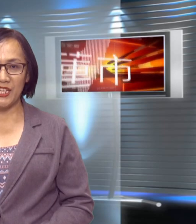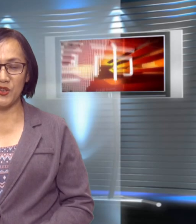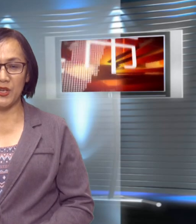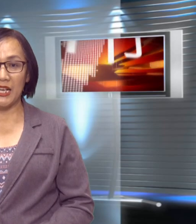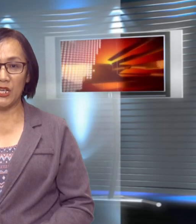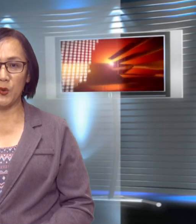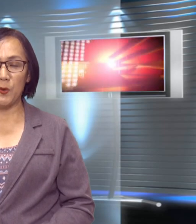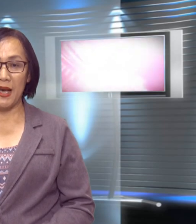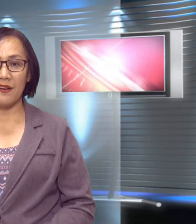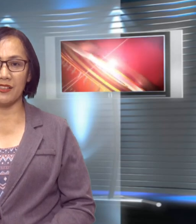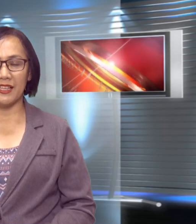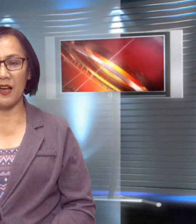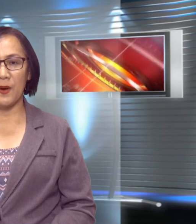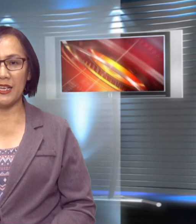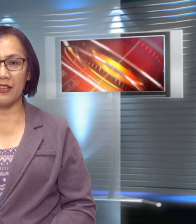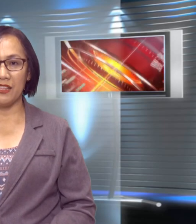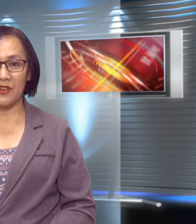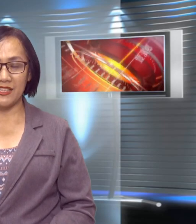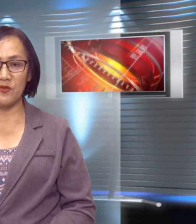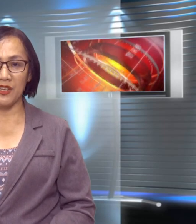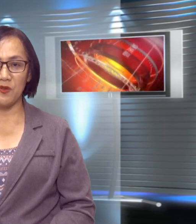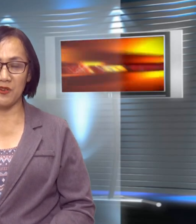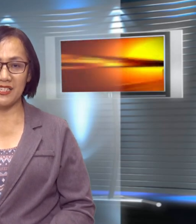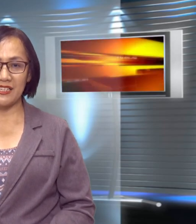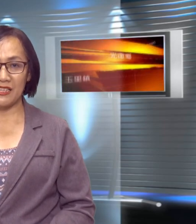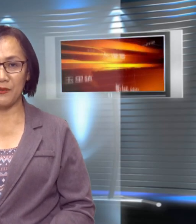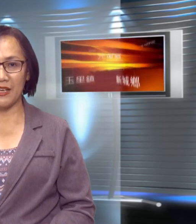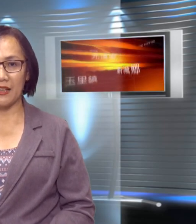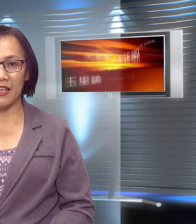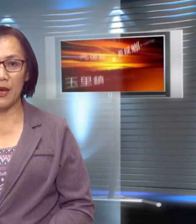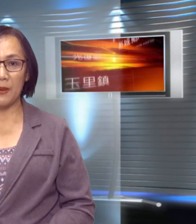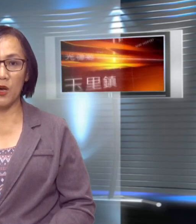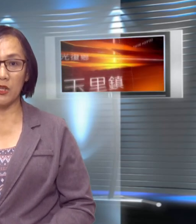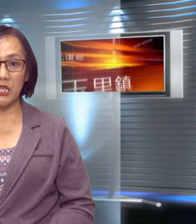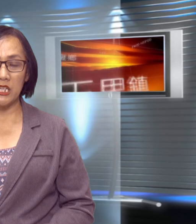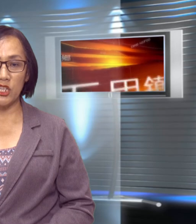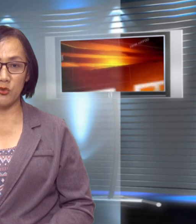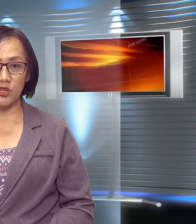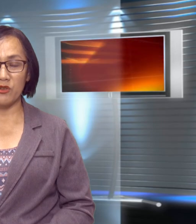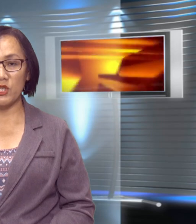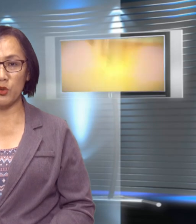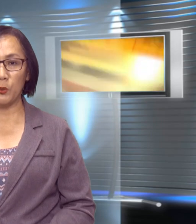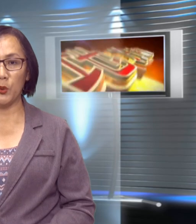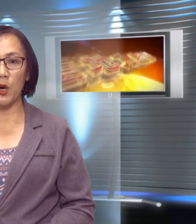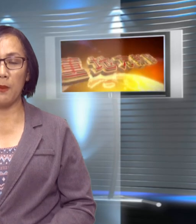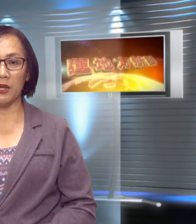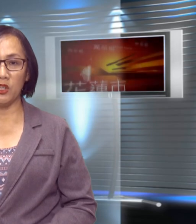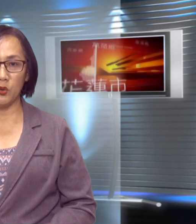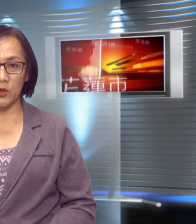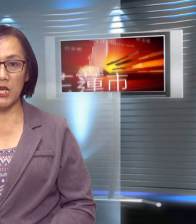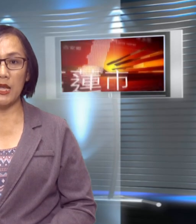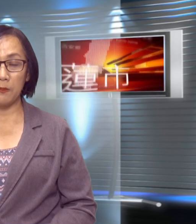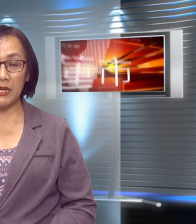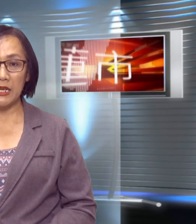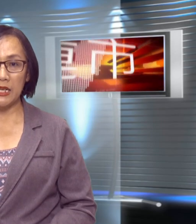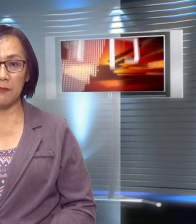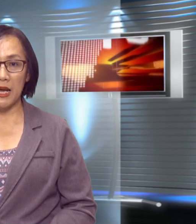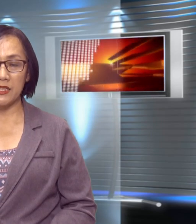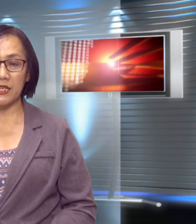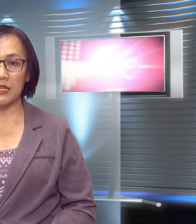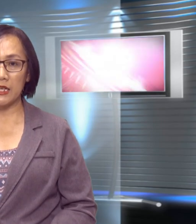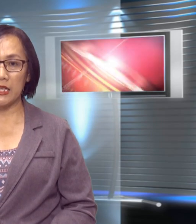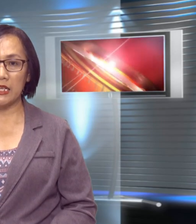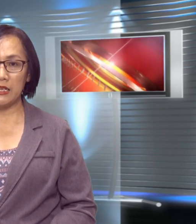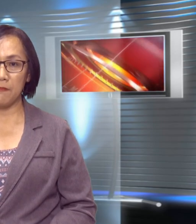大家好，欢迎收看6月8号的大花莲地方新闻，我是石玉兰。8号的疫情指挥中心宣布，本土个案病例